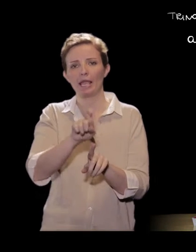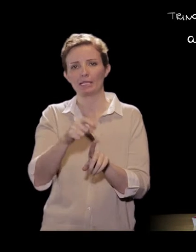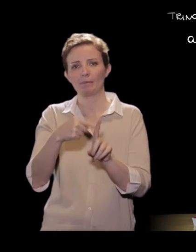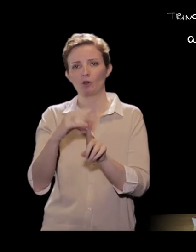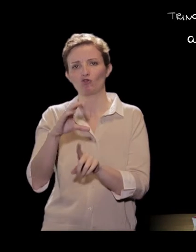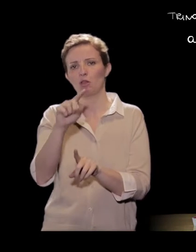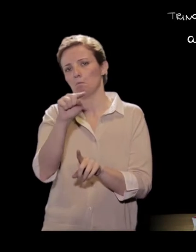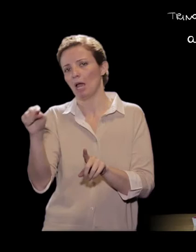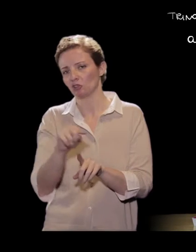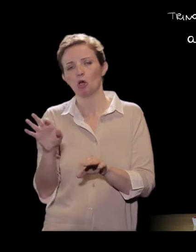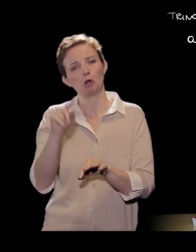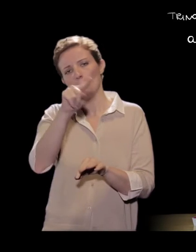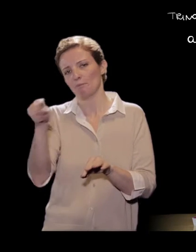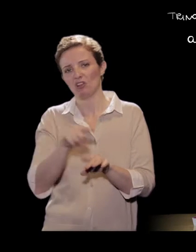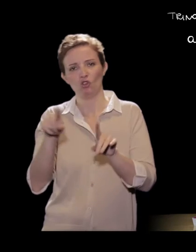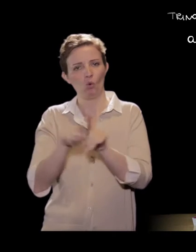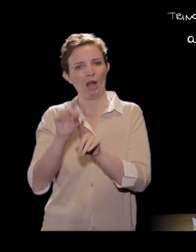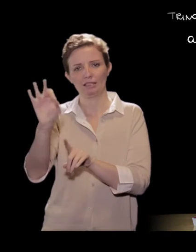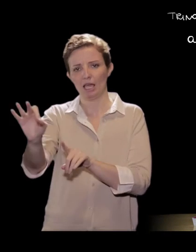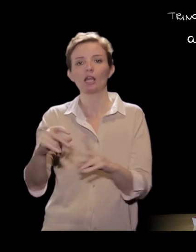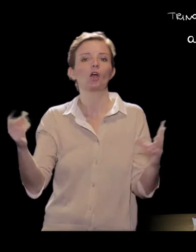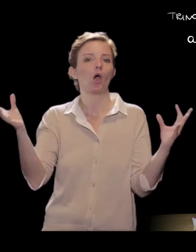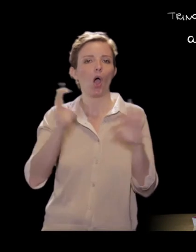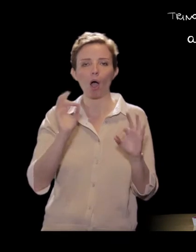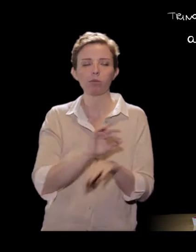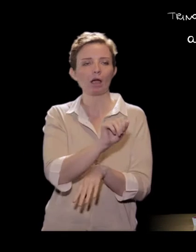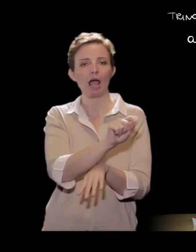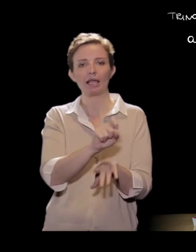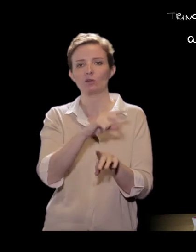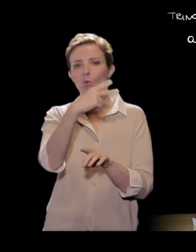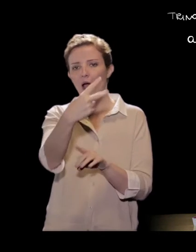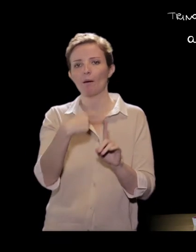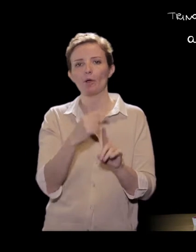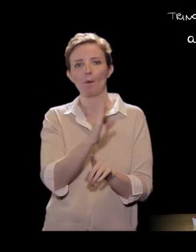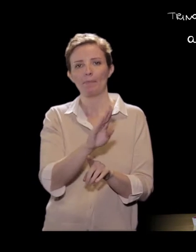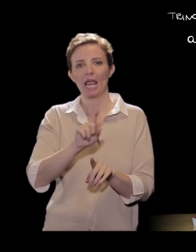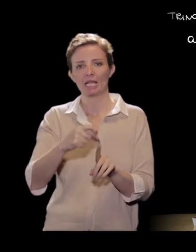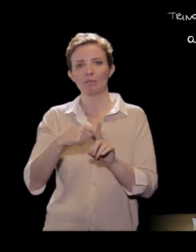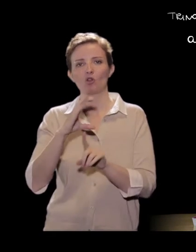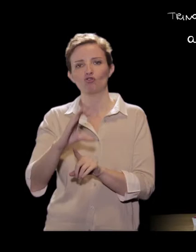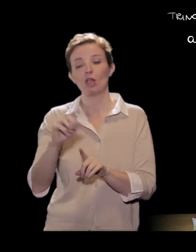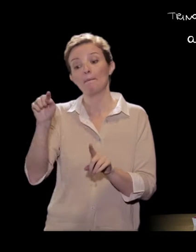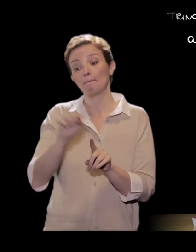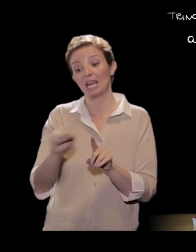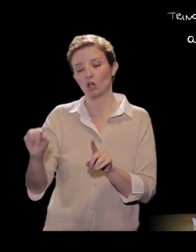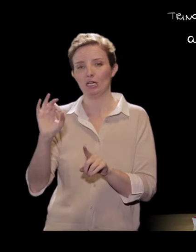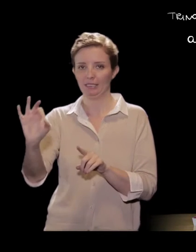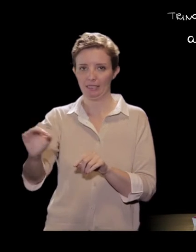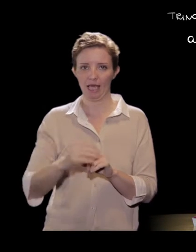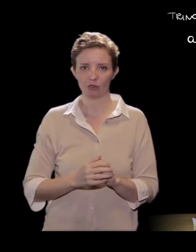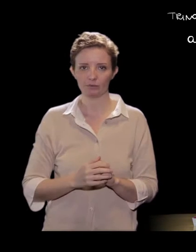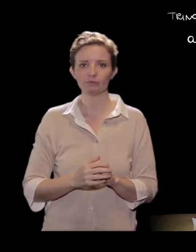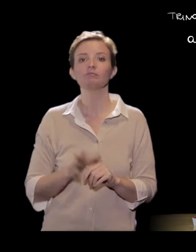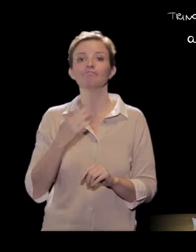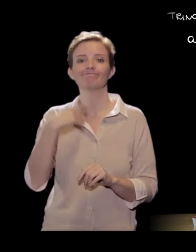Mag o magore uguale di 0 oppure Ax qu + BX + C 0 consideriamo